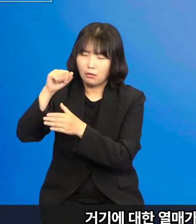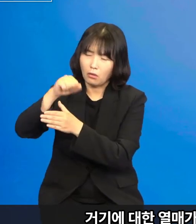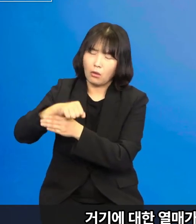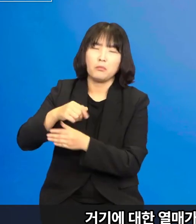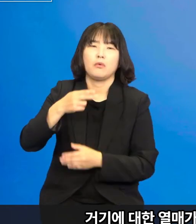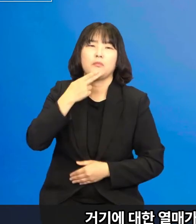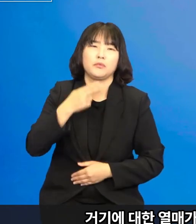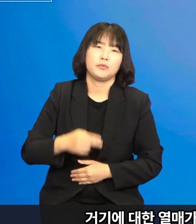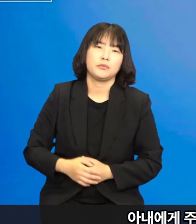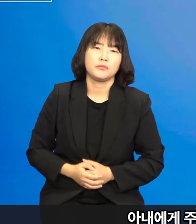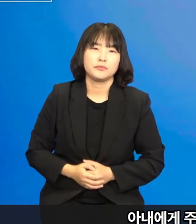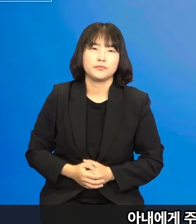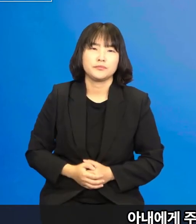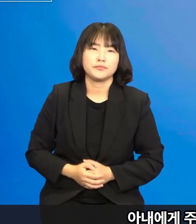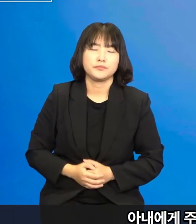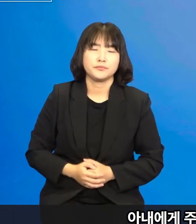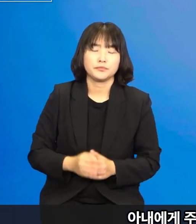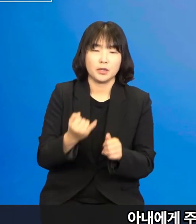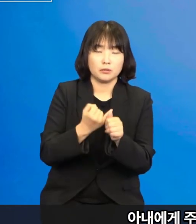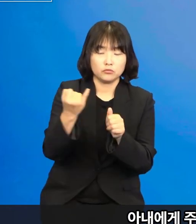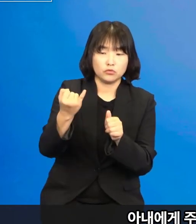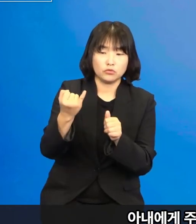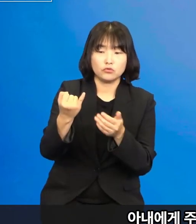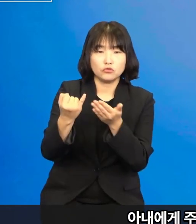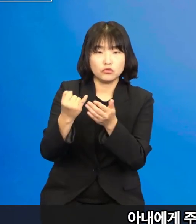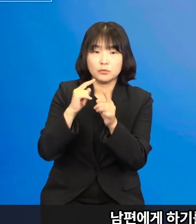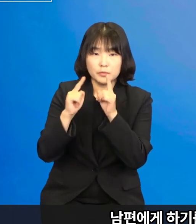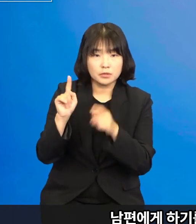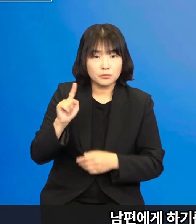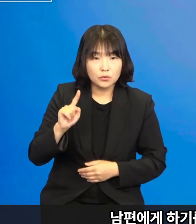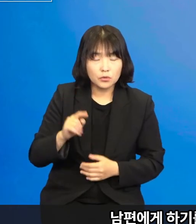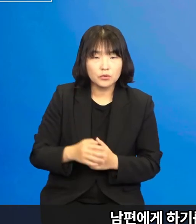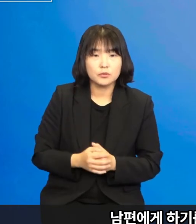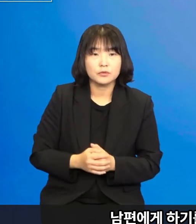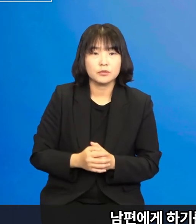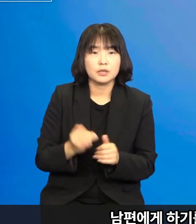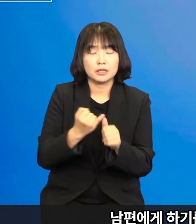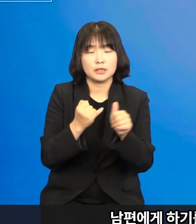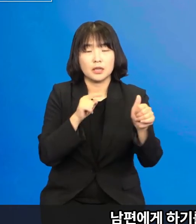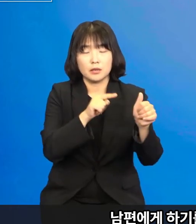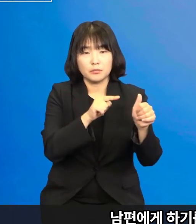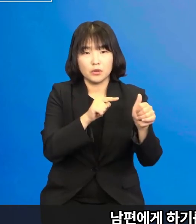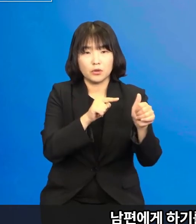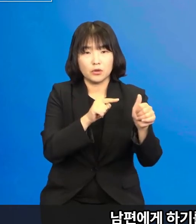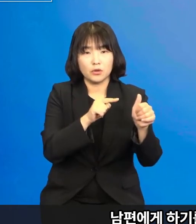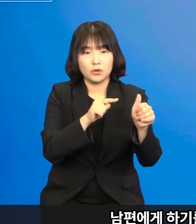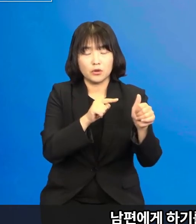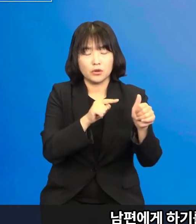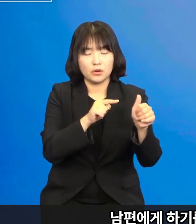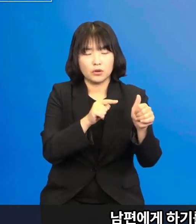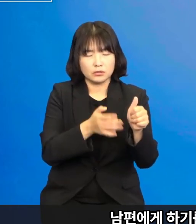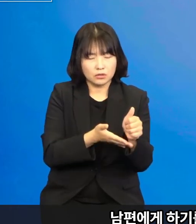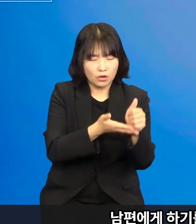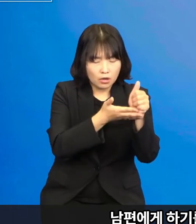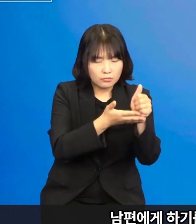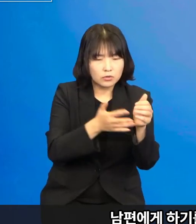거죠. 아내에게 주신 말씀 뭡니까? 남편에게 하기를 주님께 하듯 하십시오.